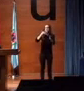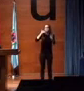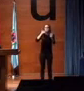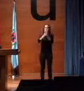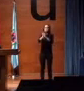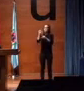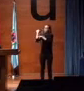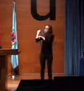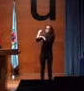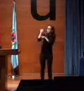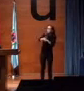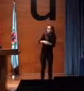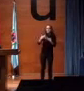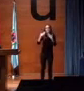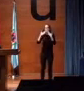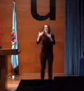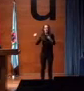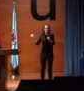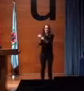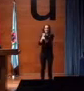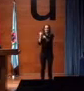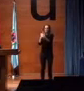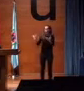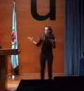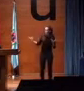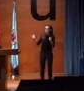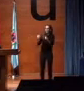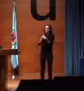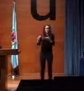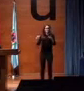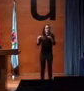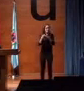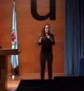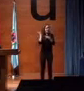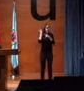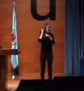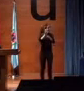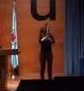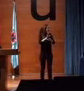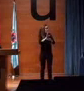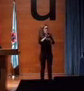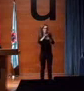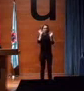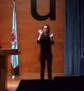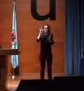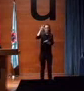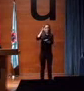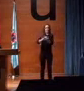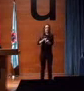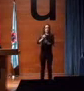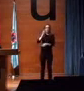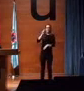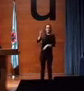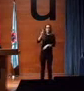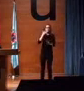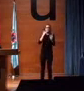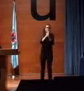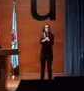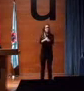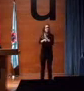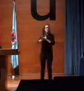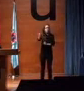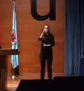las soluciona en equipo. Ya acabamos de tener un ejemplo de ello, así que creo que lejos de ser un contratiempo,